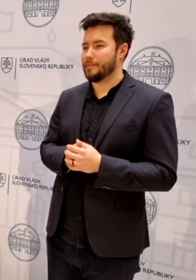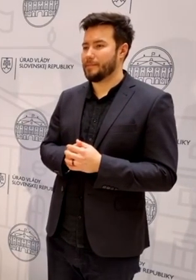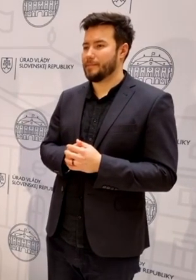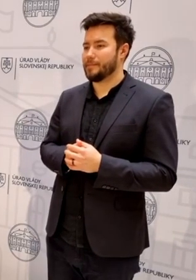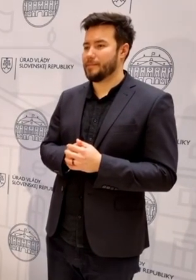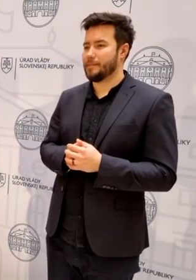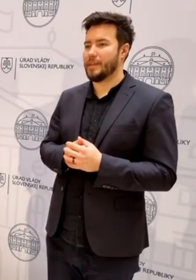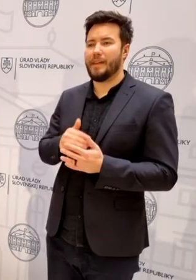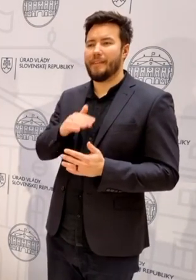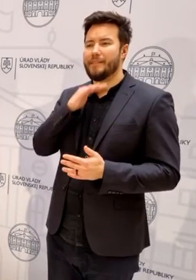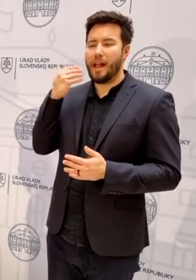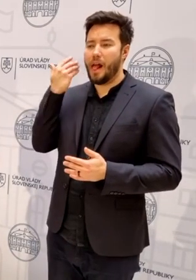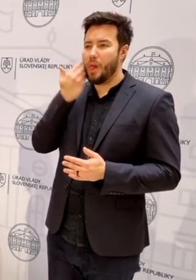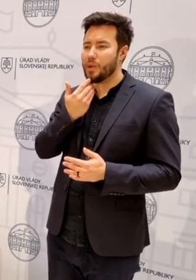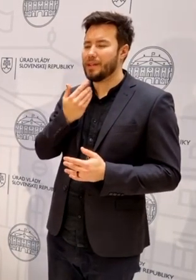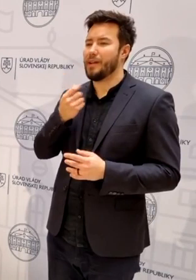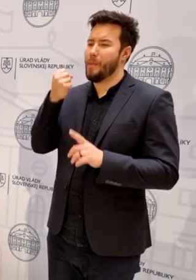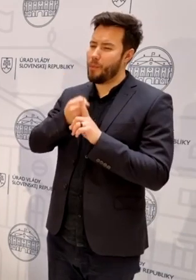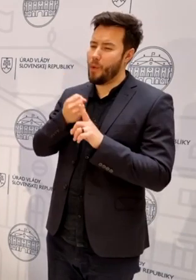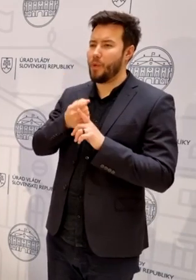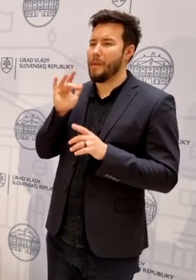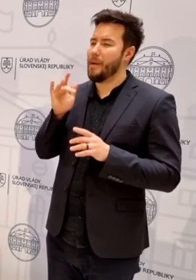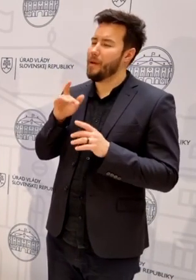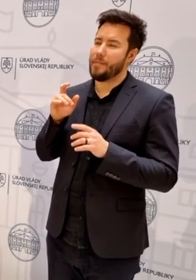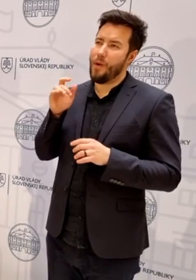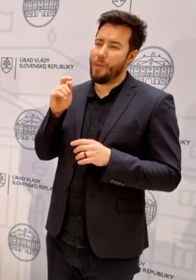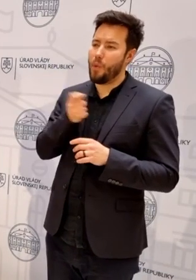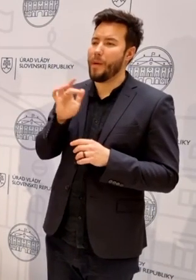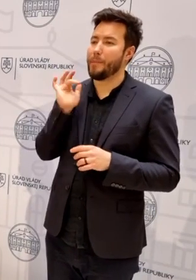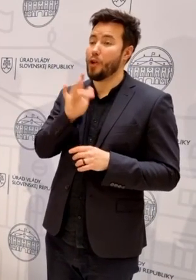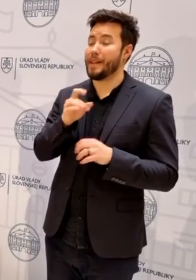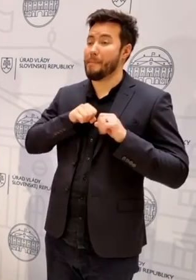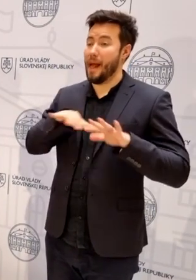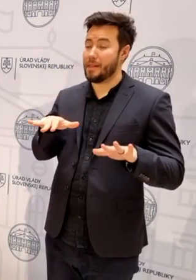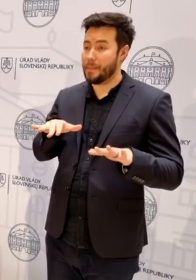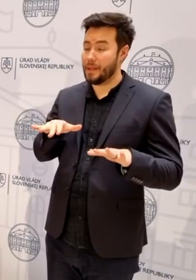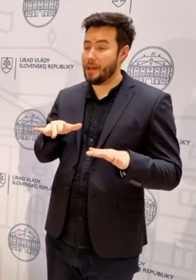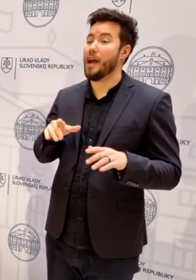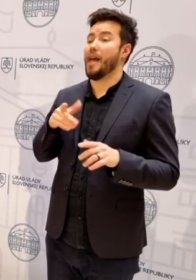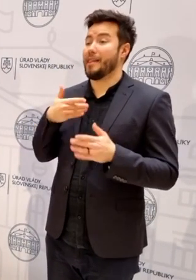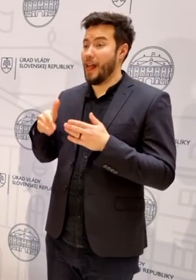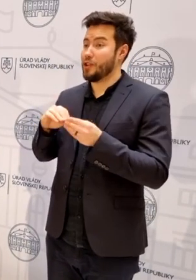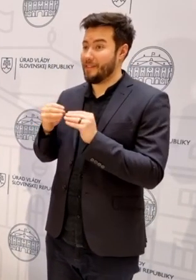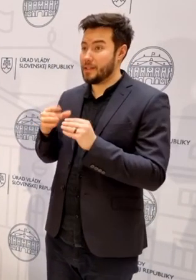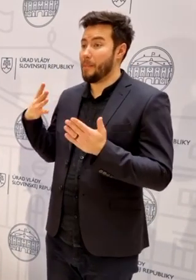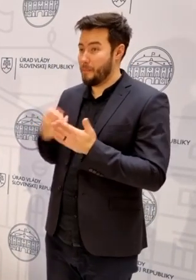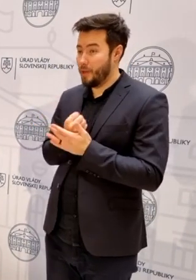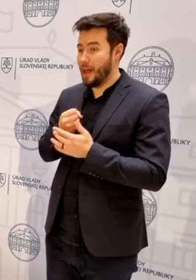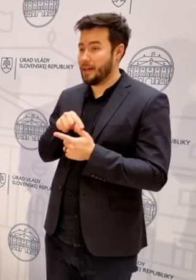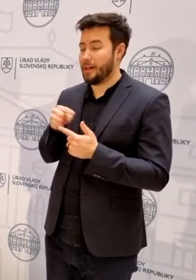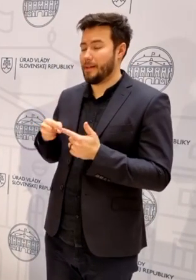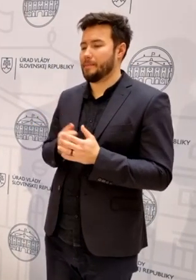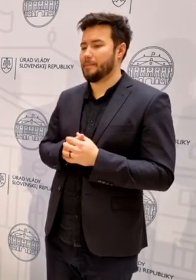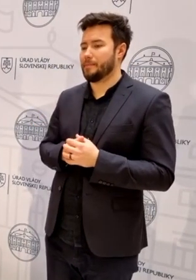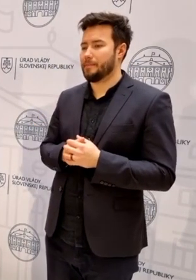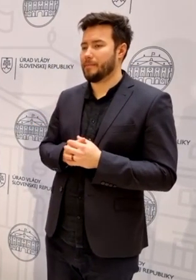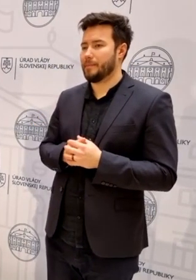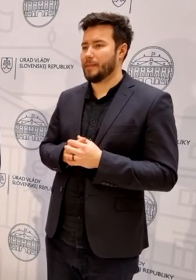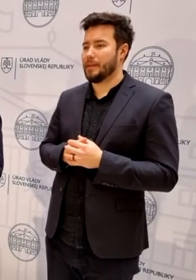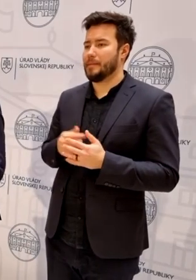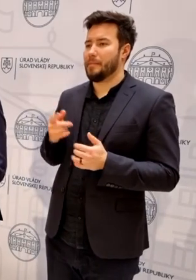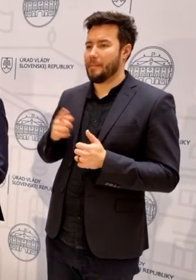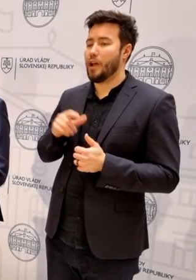nasadeniu mojich ľudí v rámci boja s pandémiou sa podarili aj ďalšie veci. Jedna z nich je tá, že od